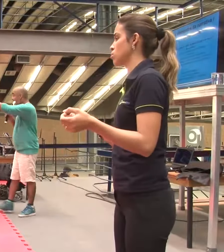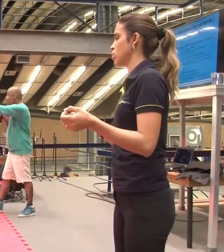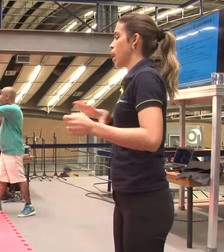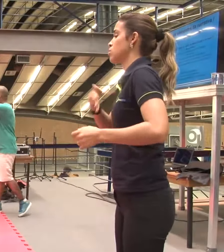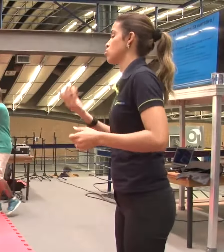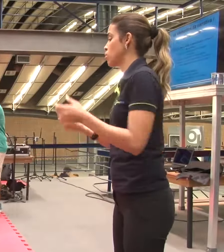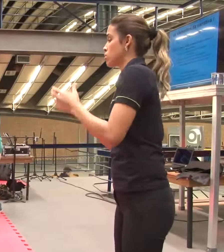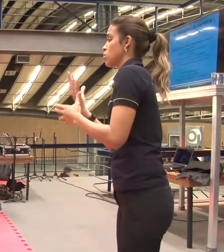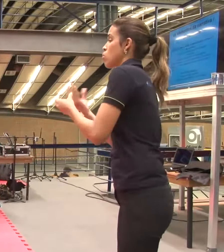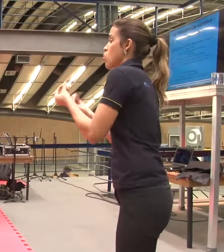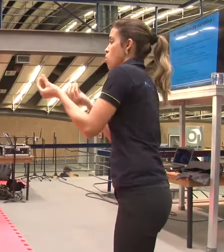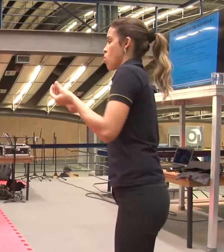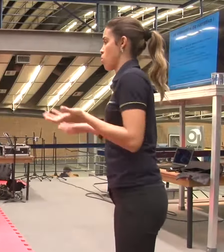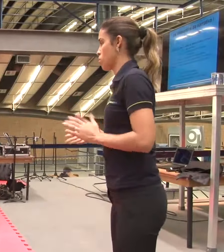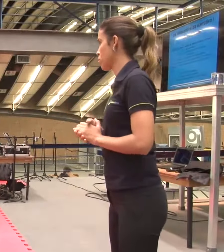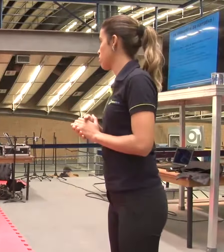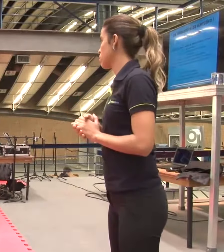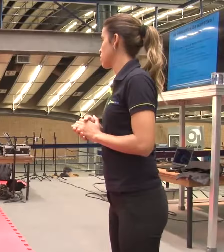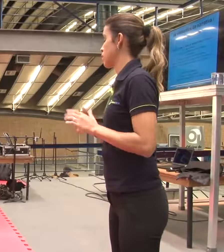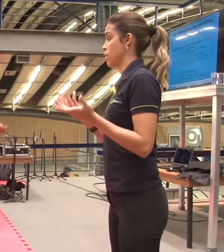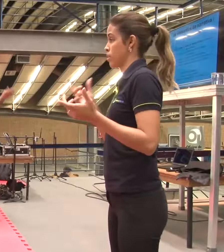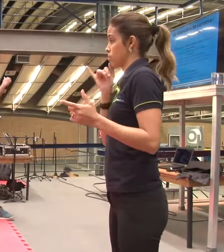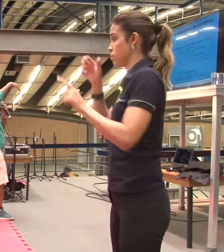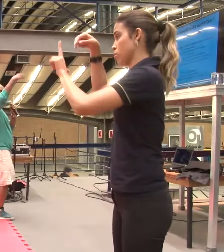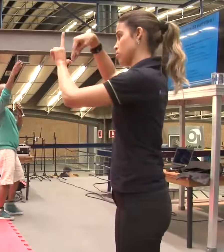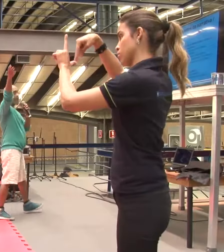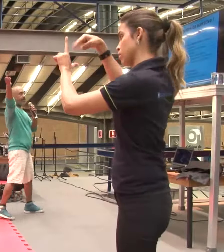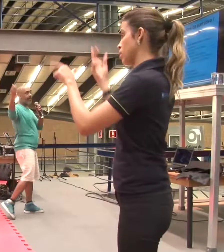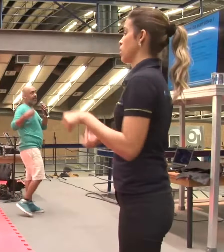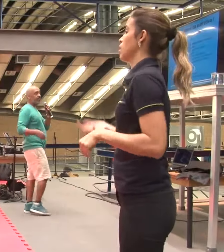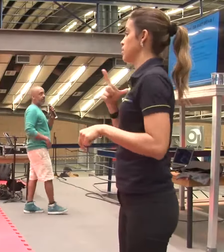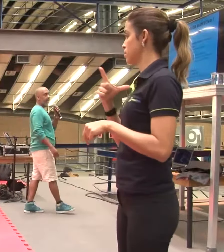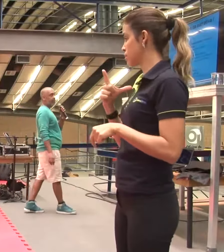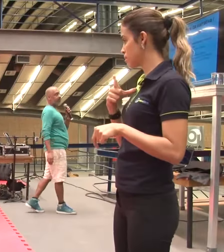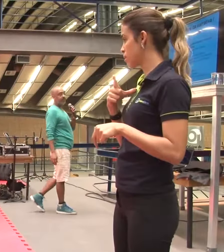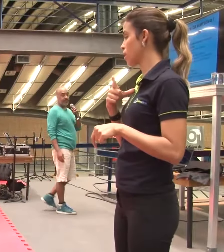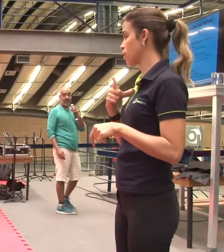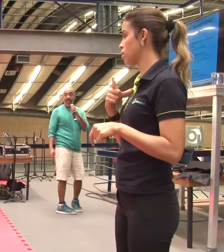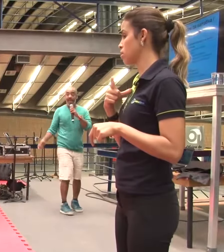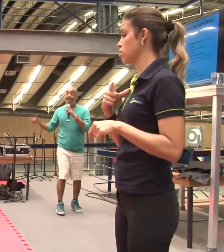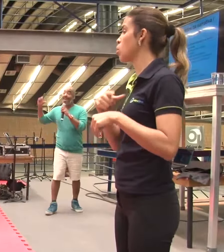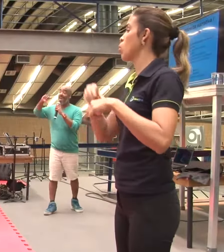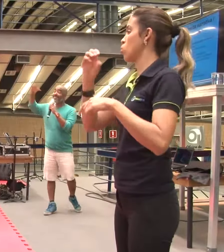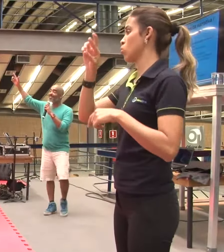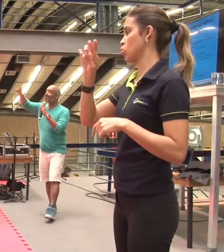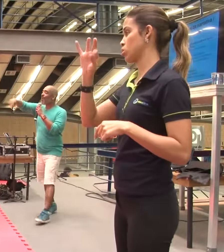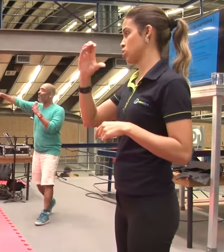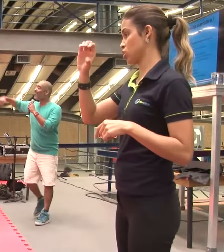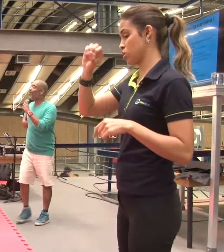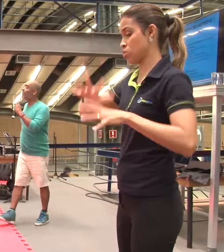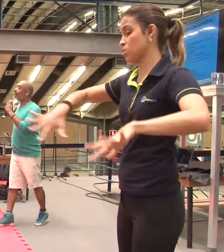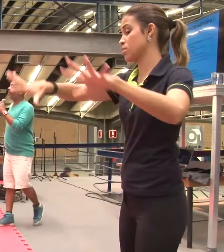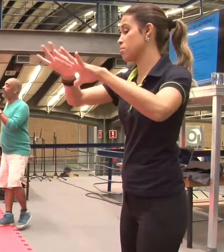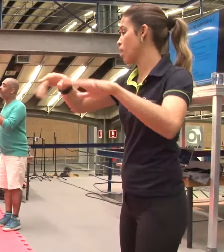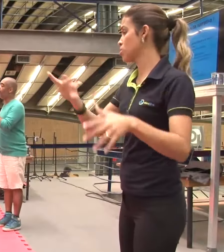desenvolvem. Há vários núcleos narrativos, como na novela, né? Eu tenho Cortiça Pedreira, Velho Sobrado. Esses